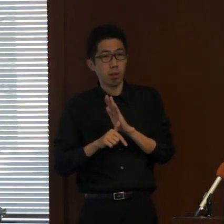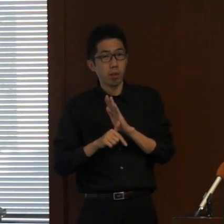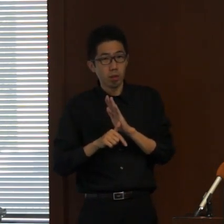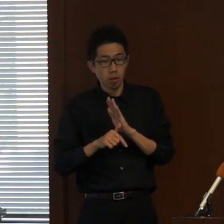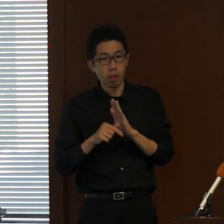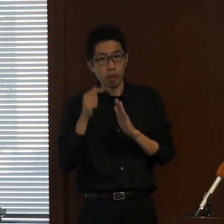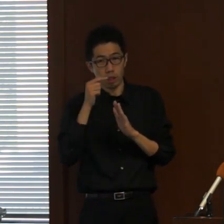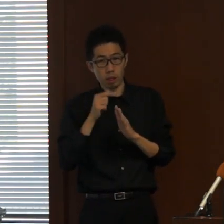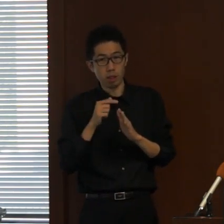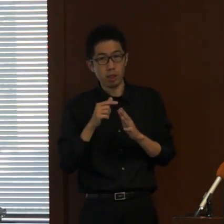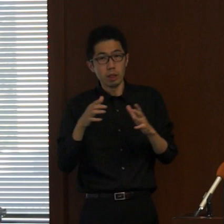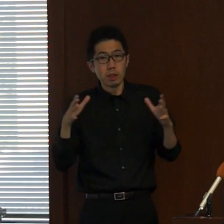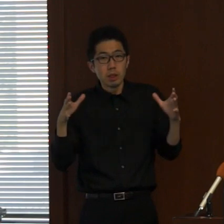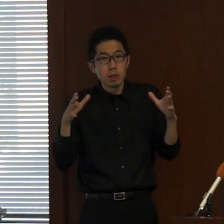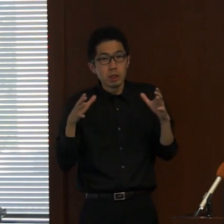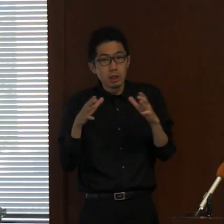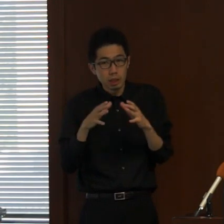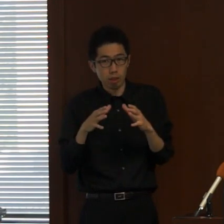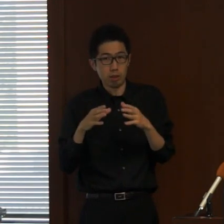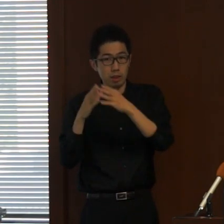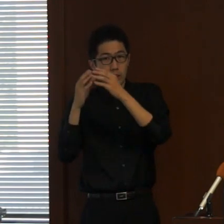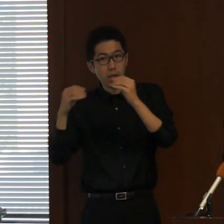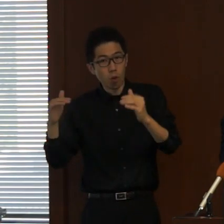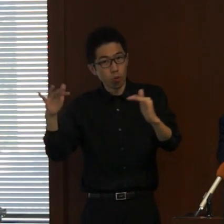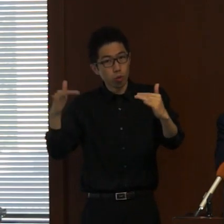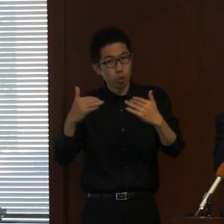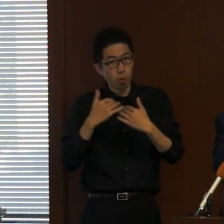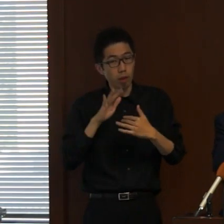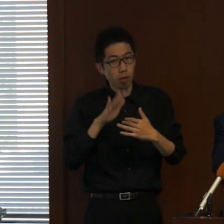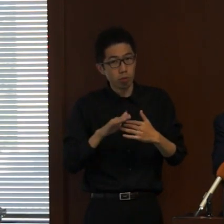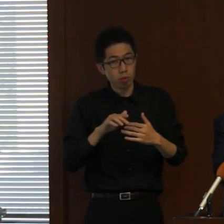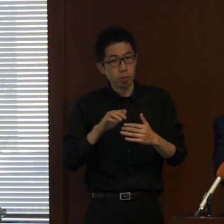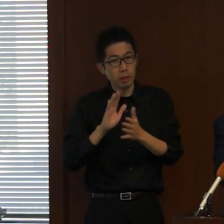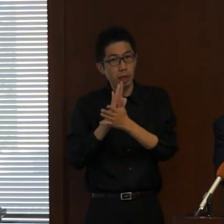している県なので概ね分かりますので、ぜひそのあたりの